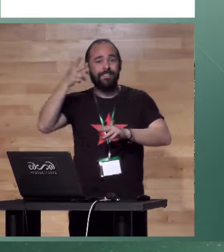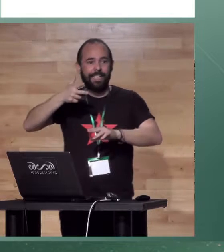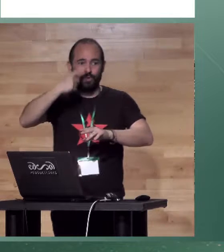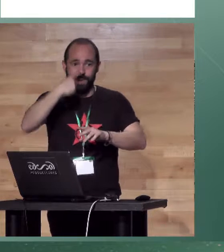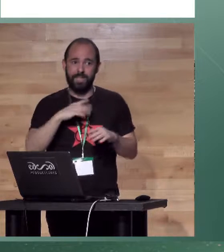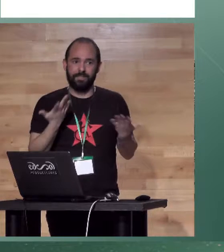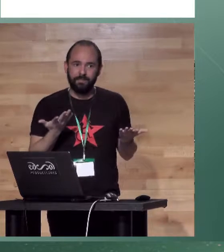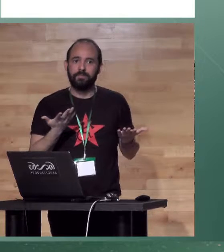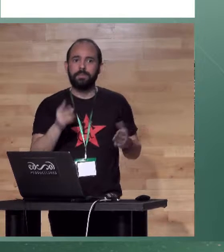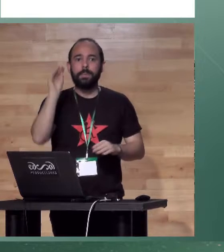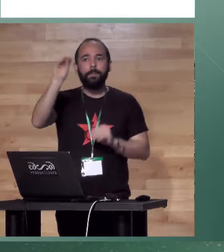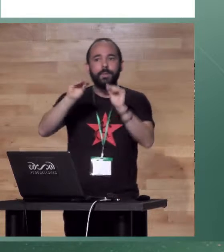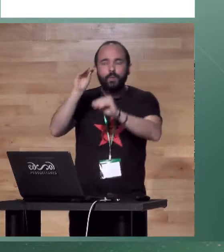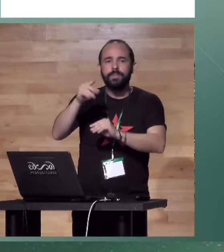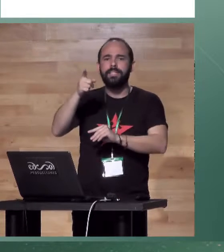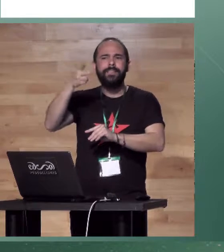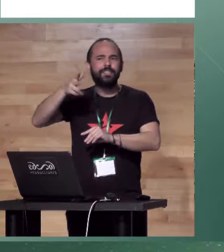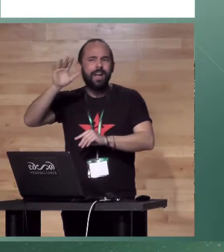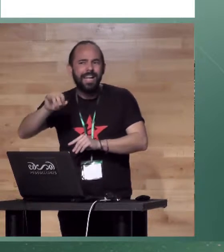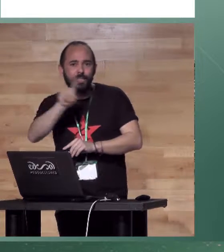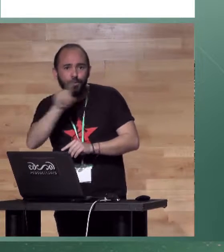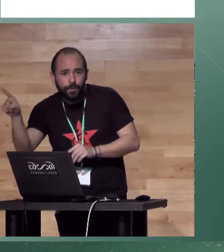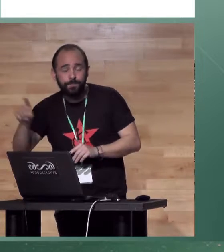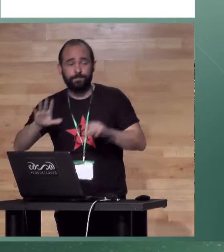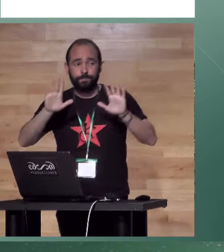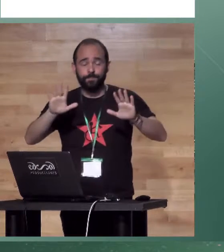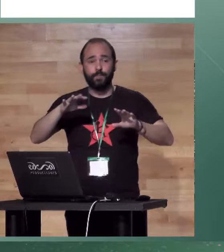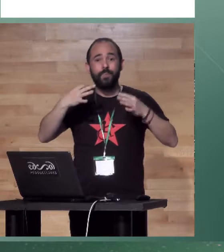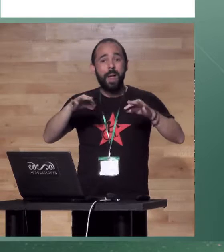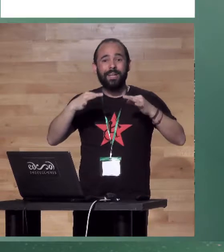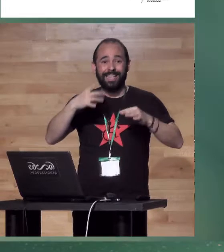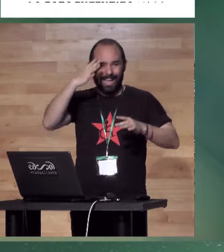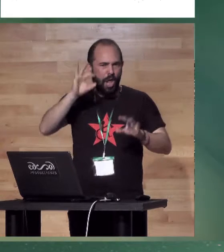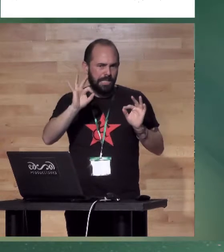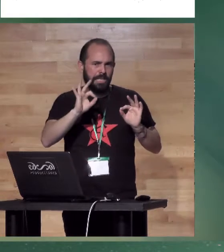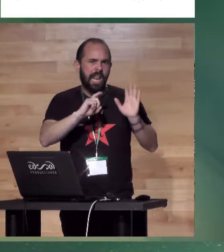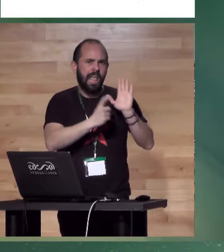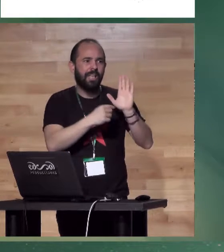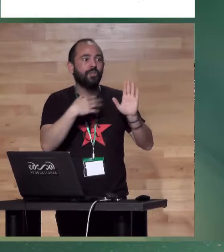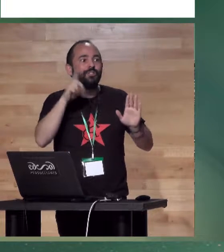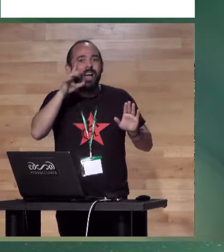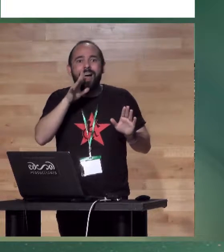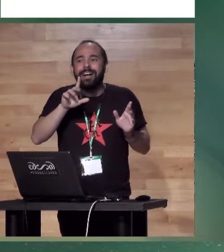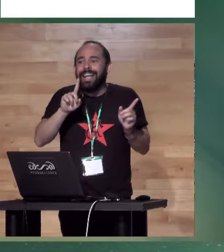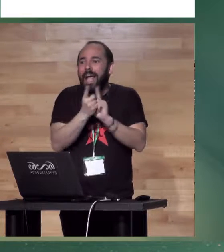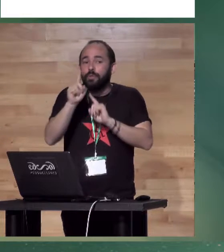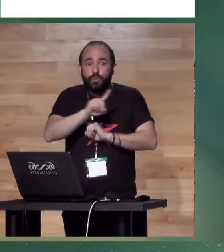a la idea, pero realmente también la imagen cumple su trabajo.